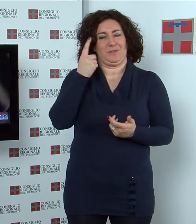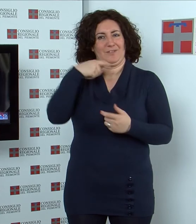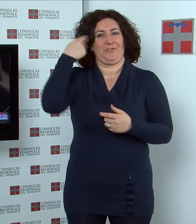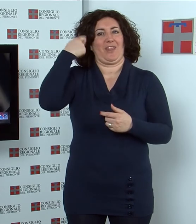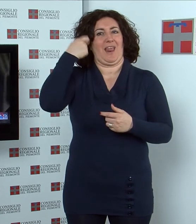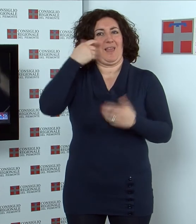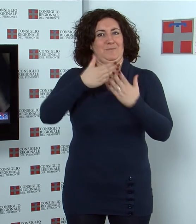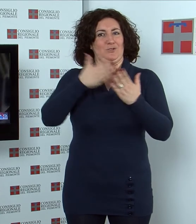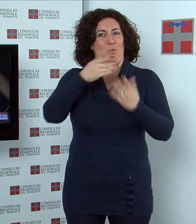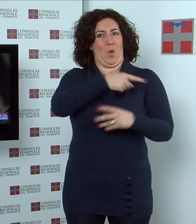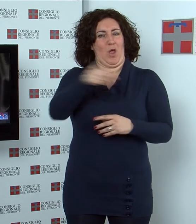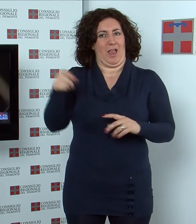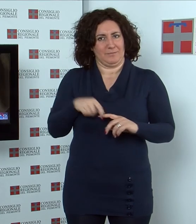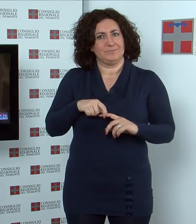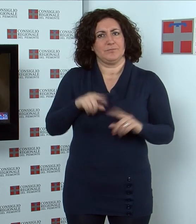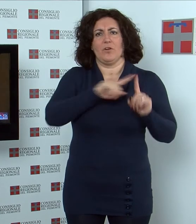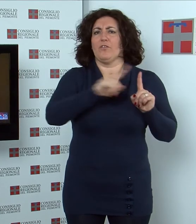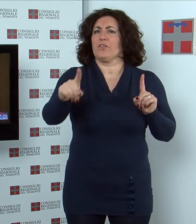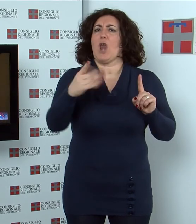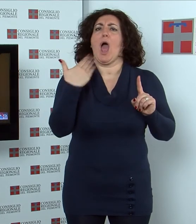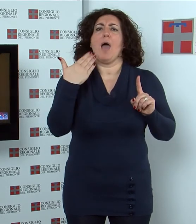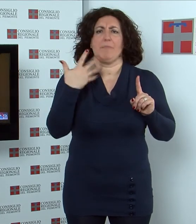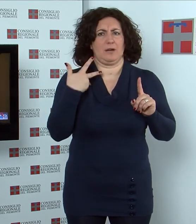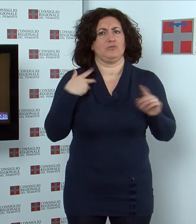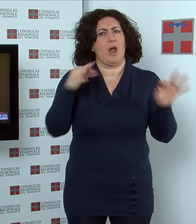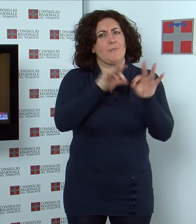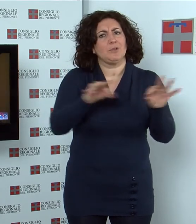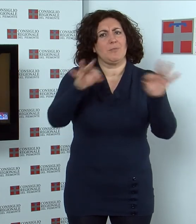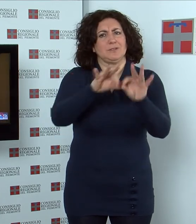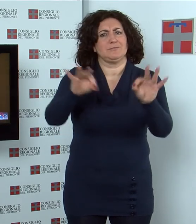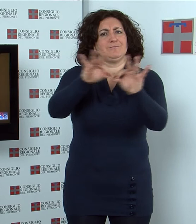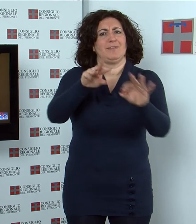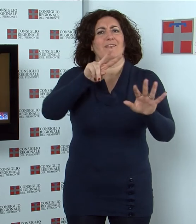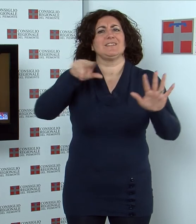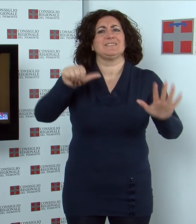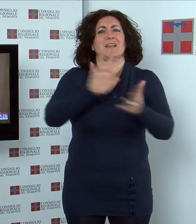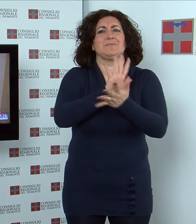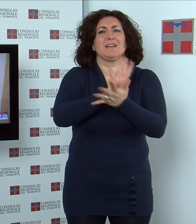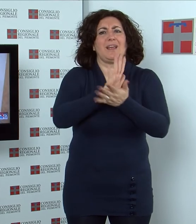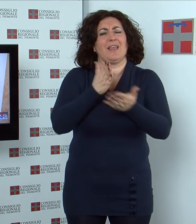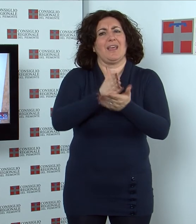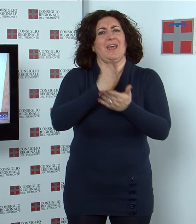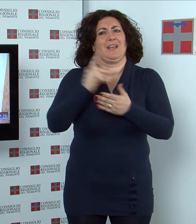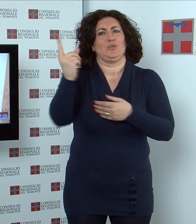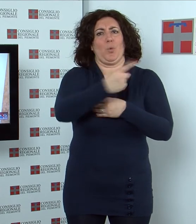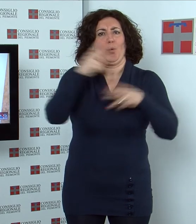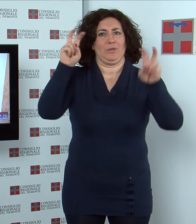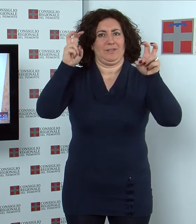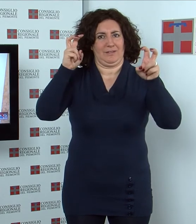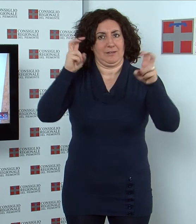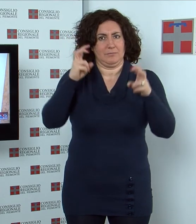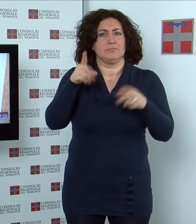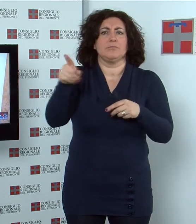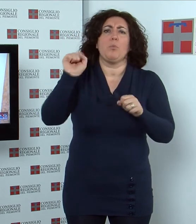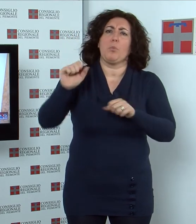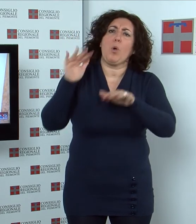aprile gli appuntamenti cinematografici della 26esima edizione della rassegna I diritti di tutti per le scuole superiori di 25 città